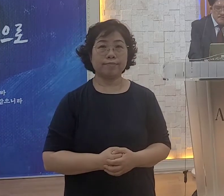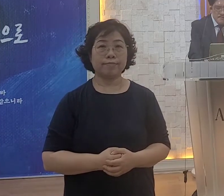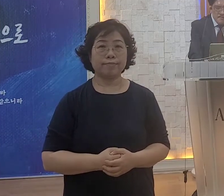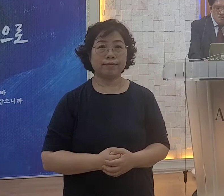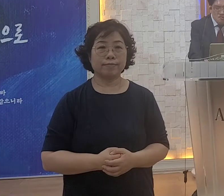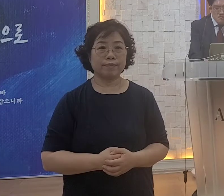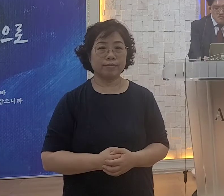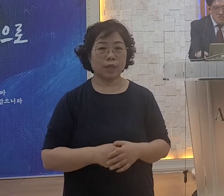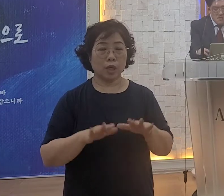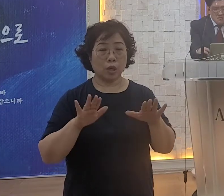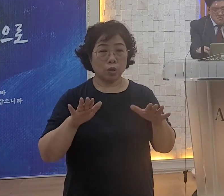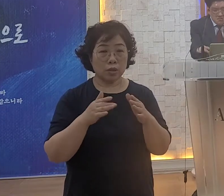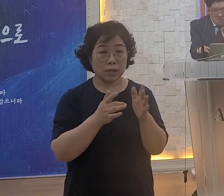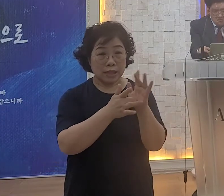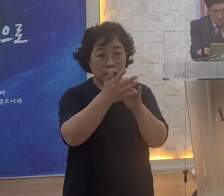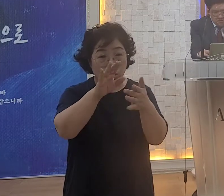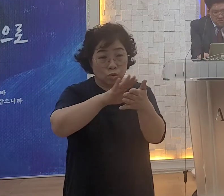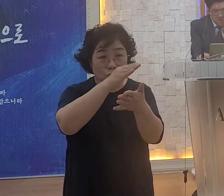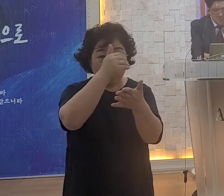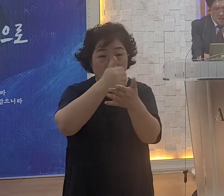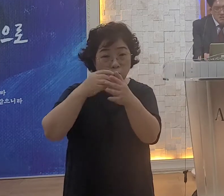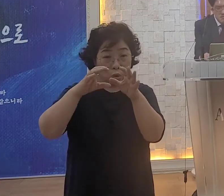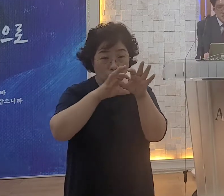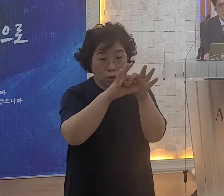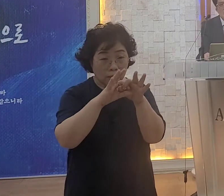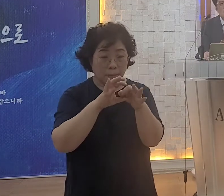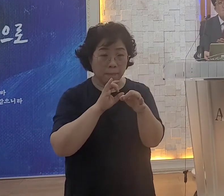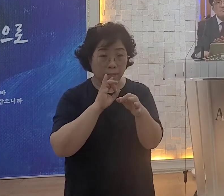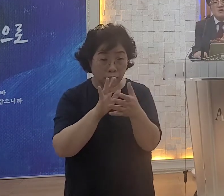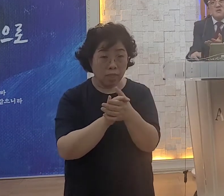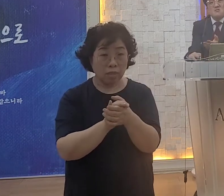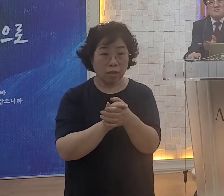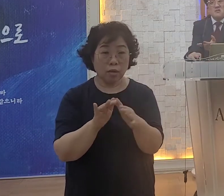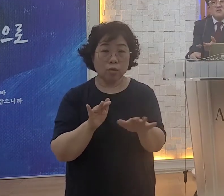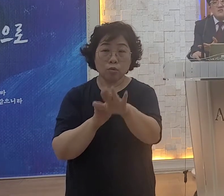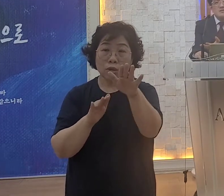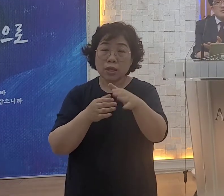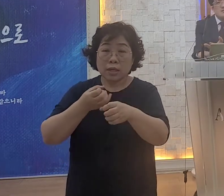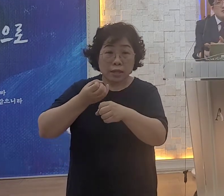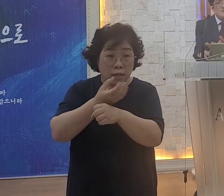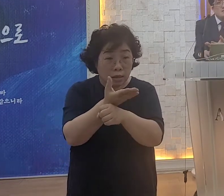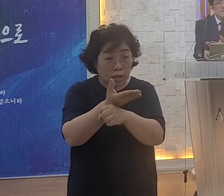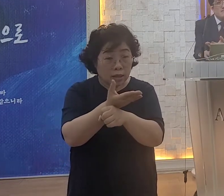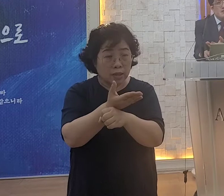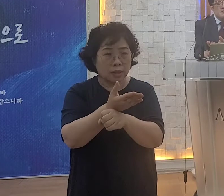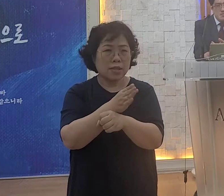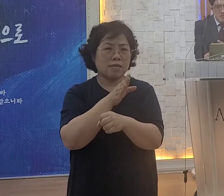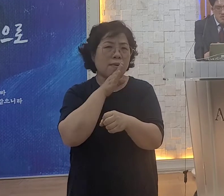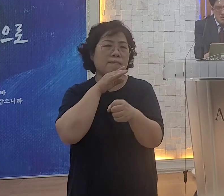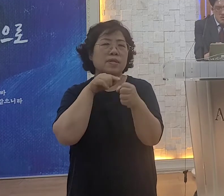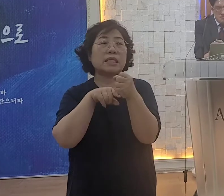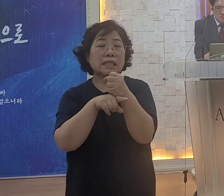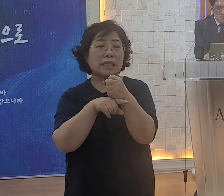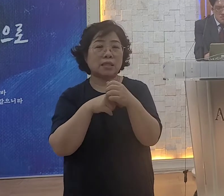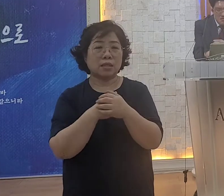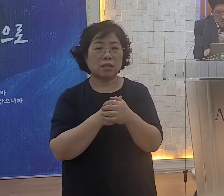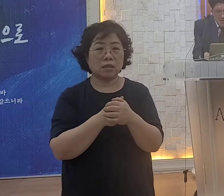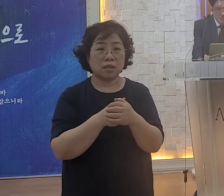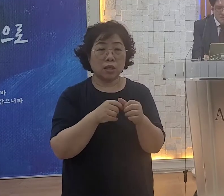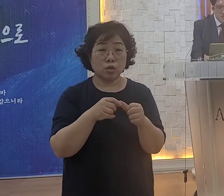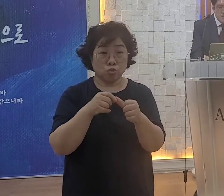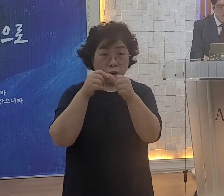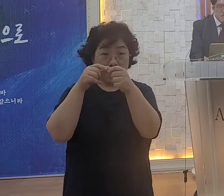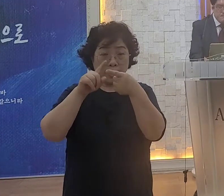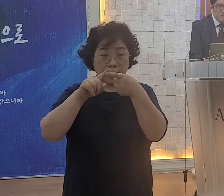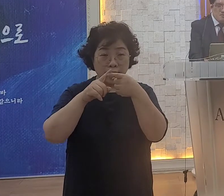그래서 오늘 예수 그리스도를 통해서만 우리에게 전해지는 이 참된 의, 이 구원을